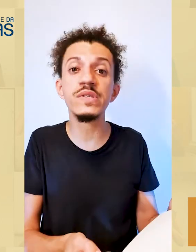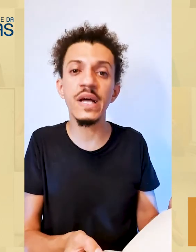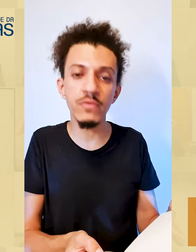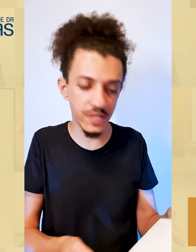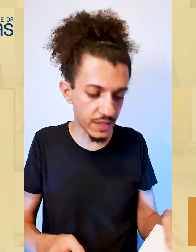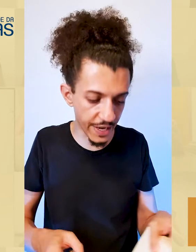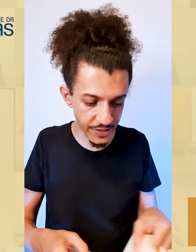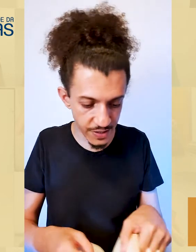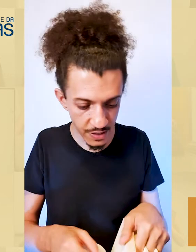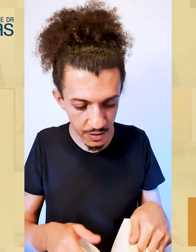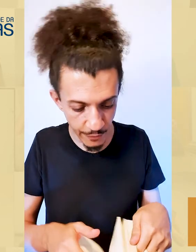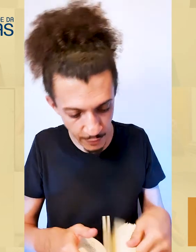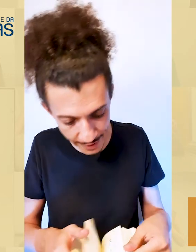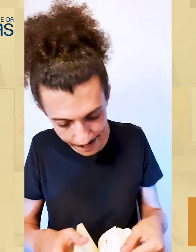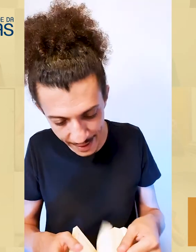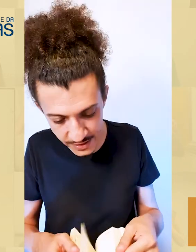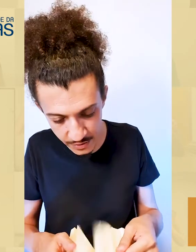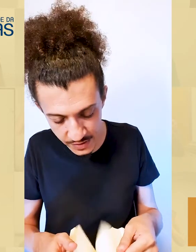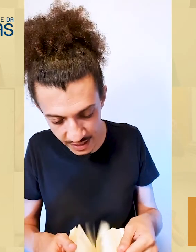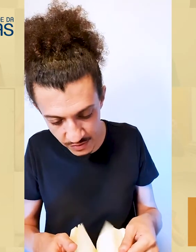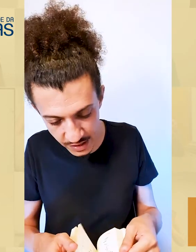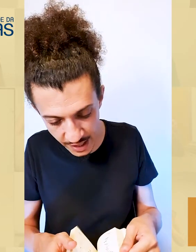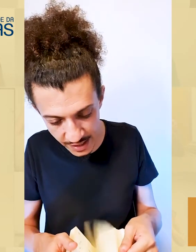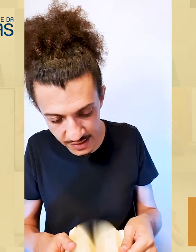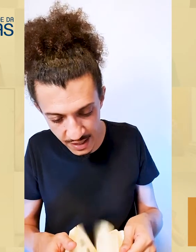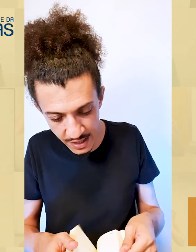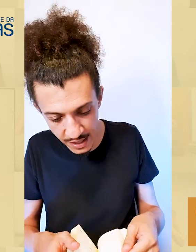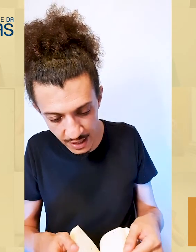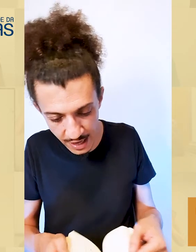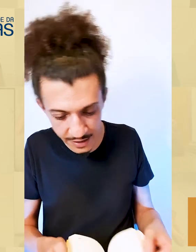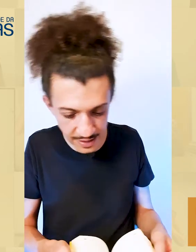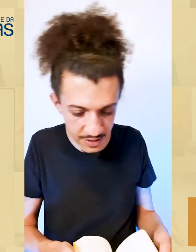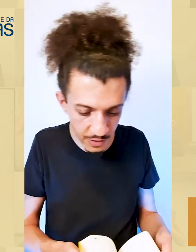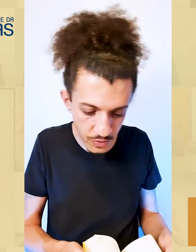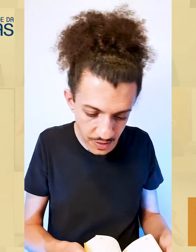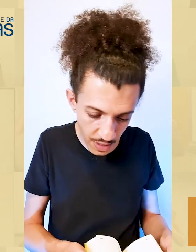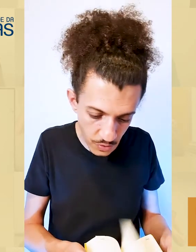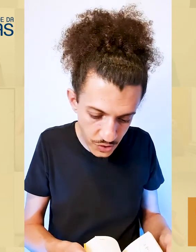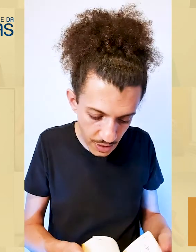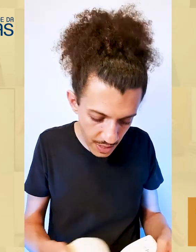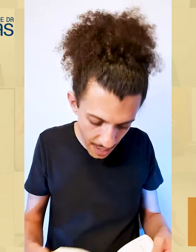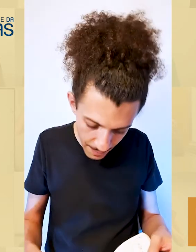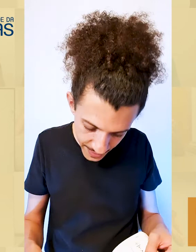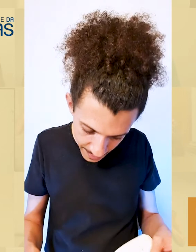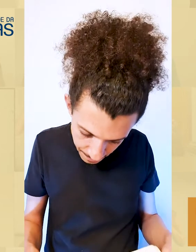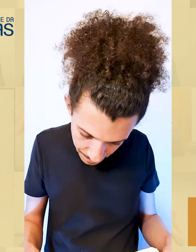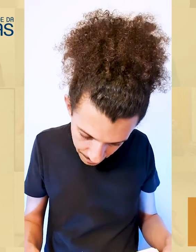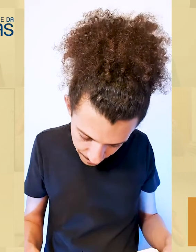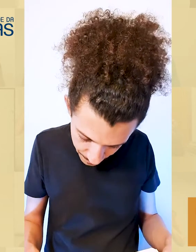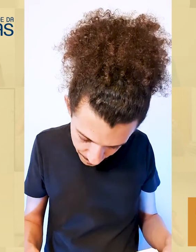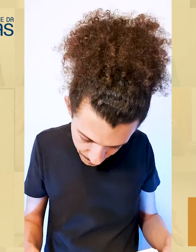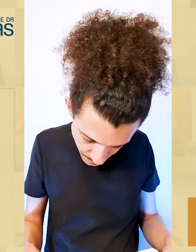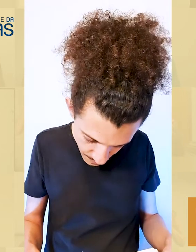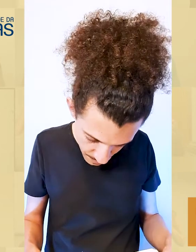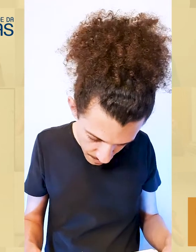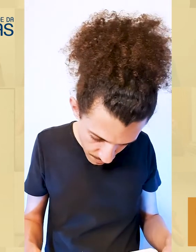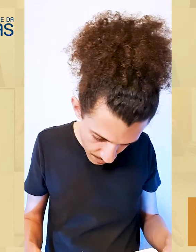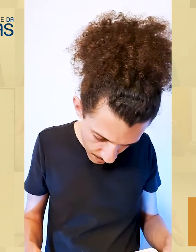página 203. Então, vou lá na página 203 e lá está escrito o sinal de amanhã.